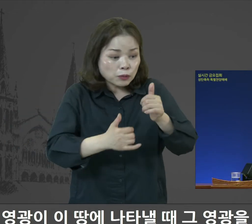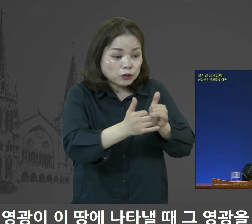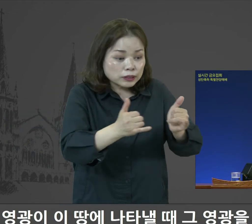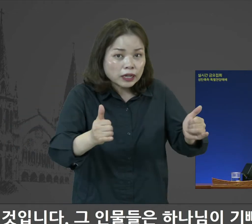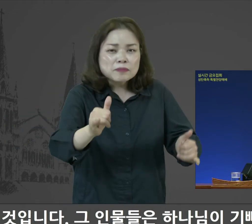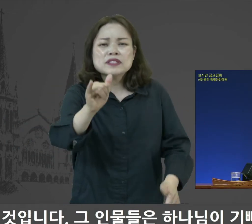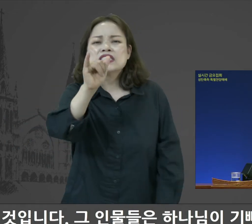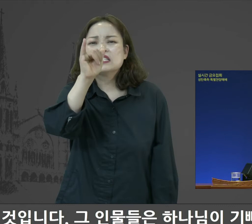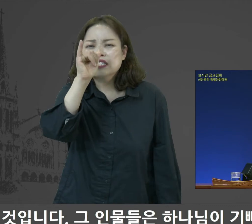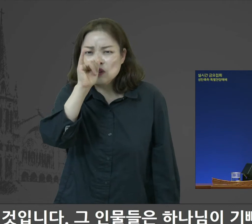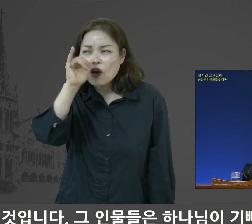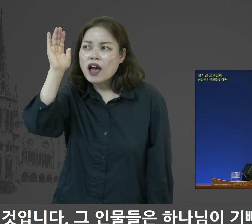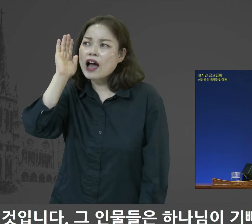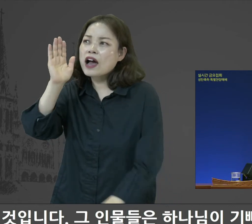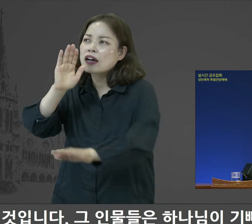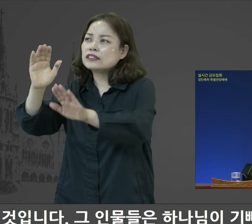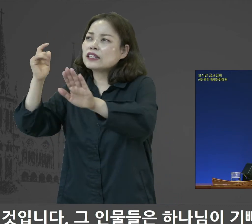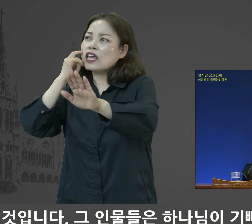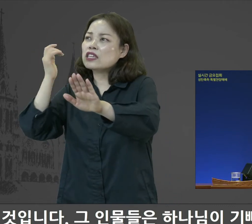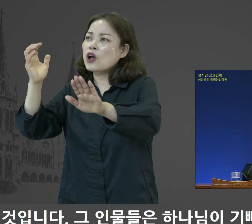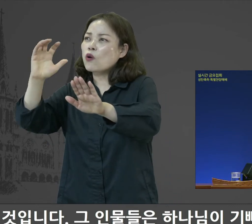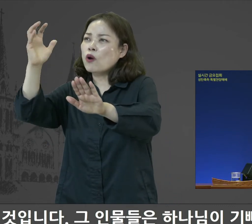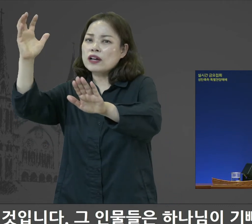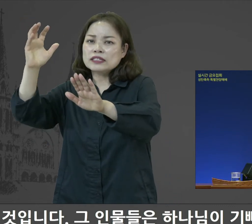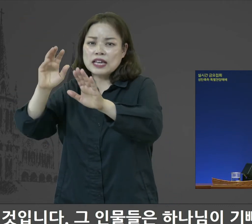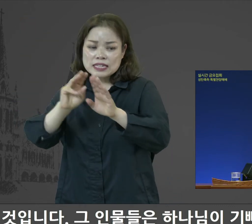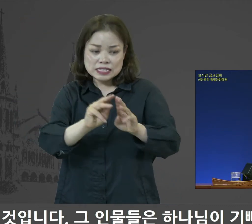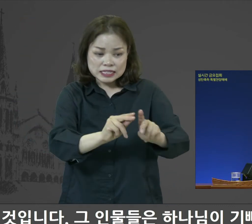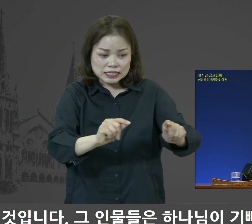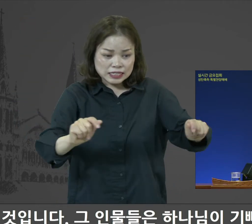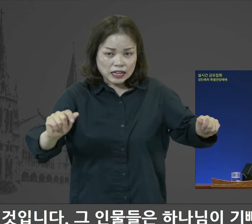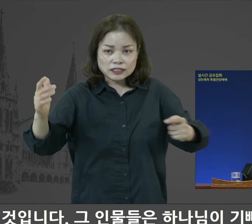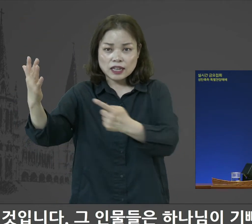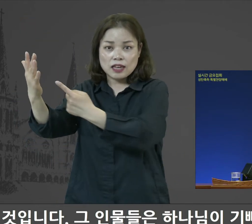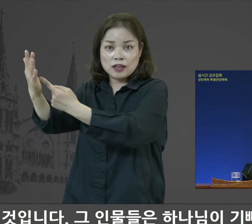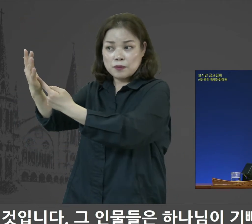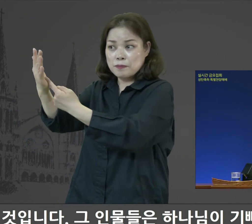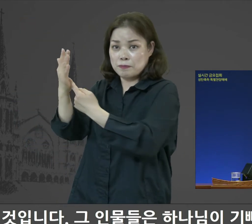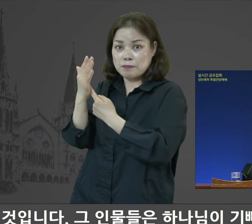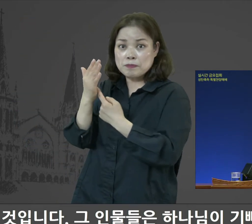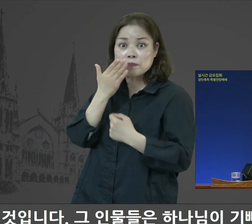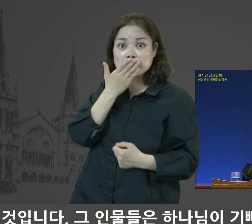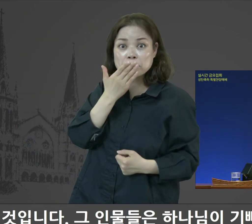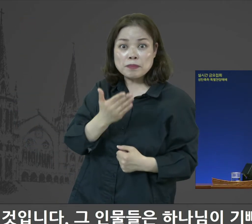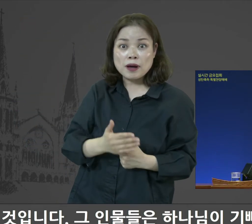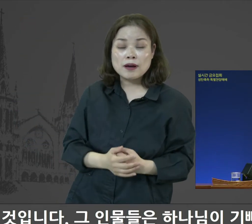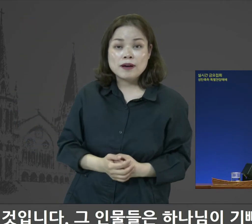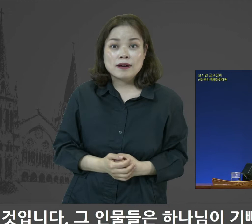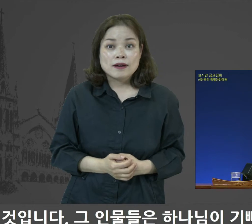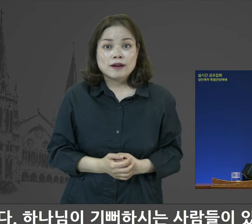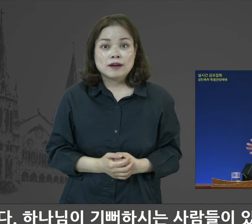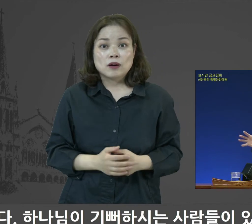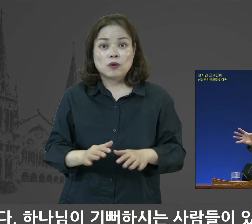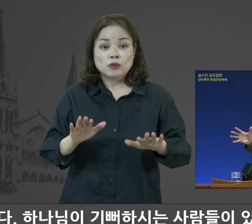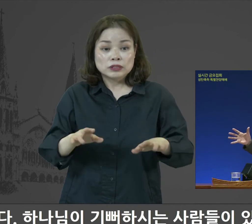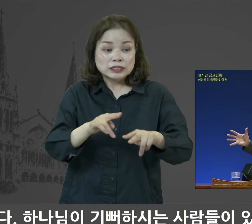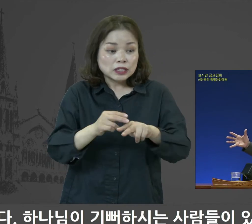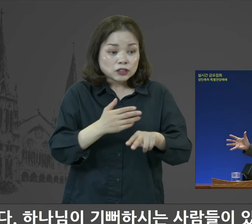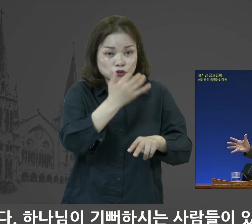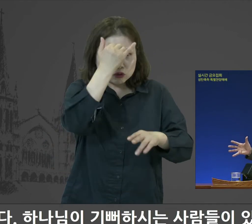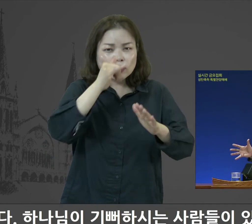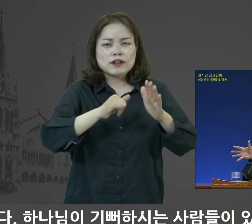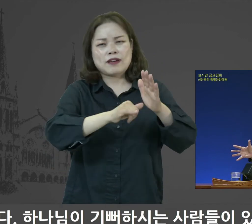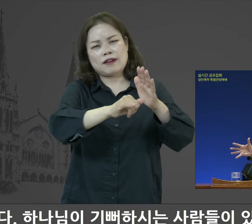사람들이 있어야 하늘의 영광이 이 땅 위에 나타날 수 있다는 겁니다. 오늘 이 자리에 있는 모든